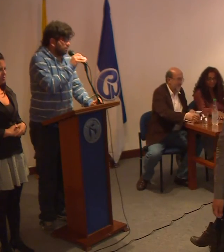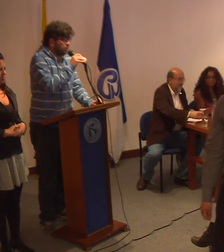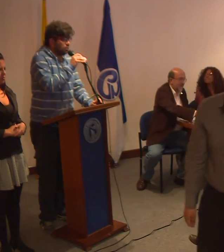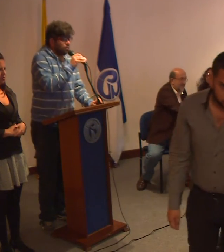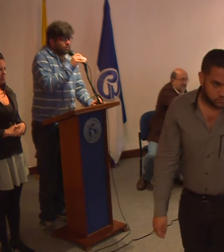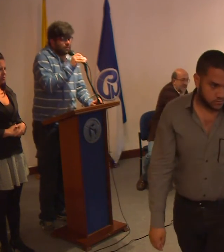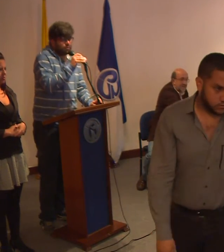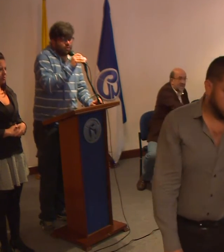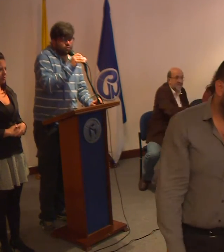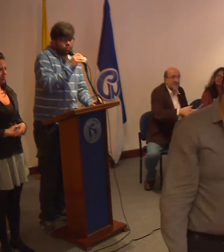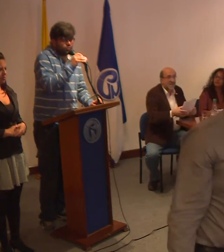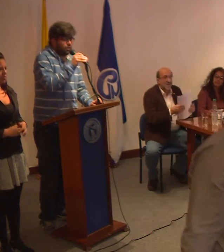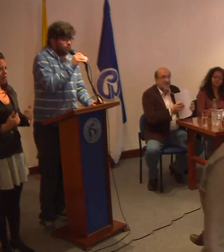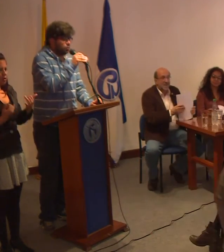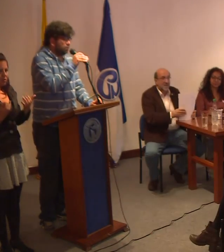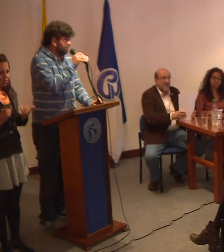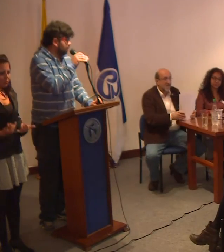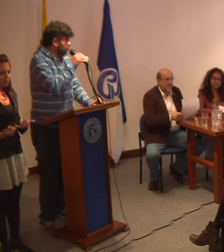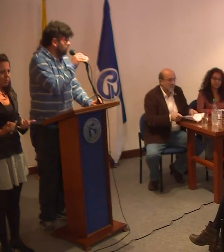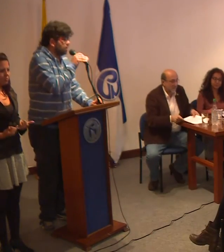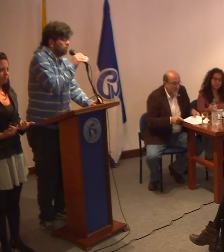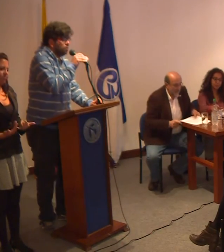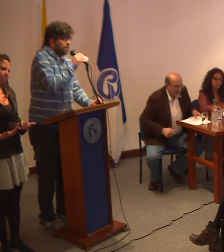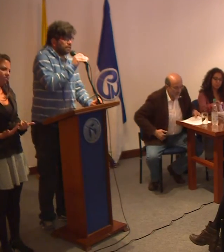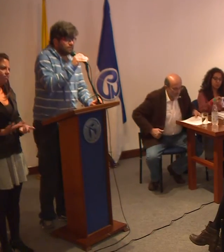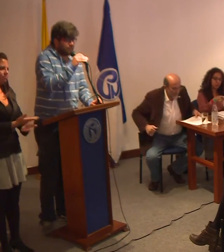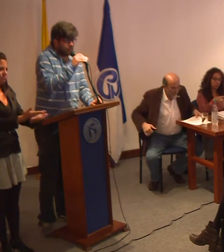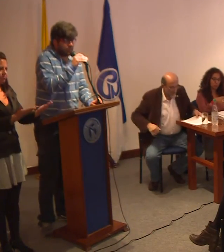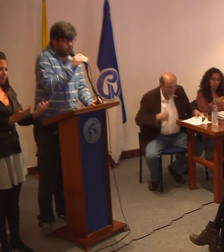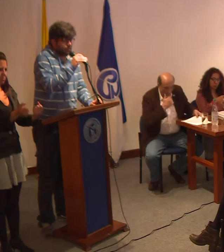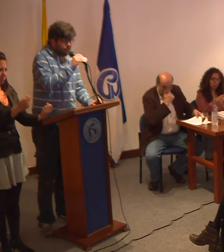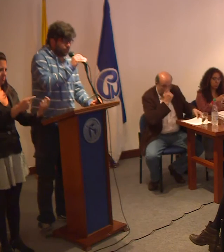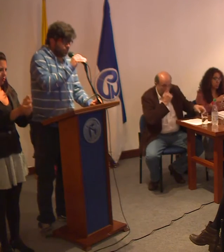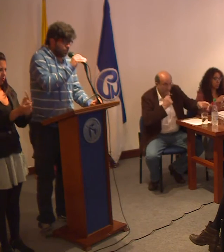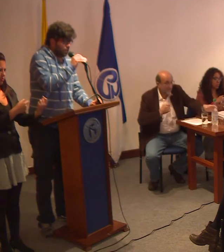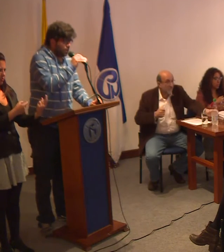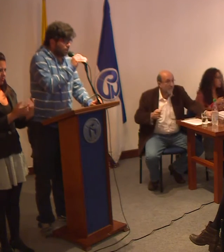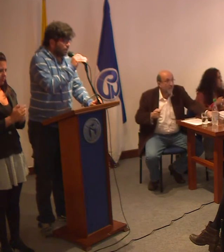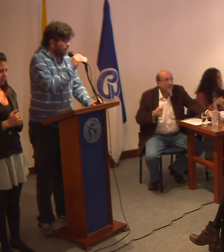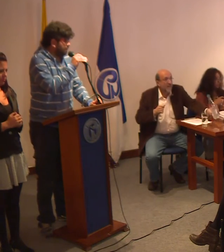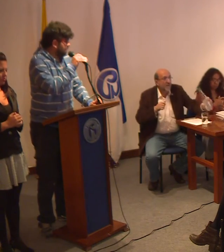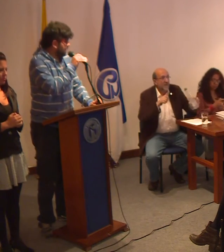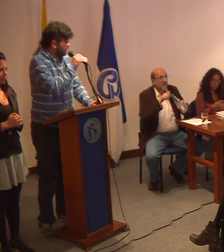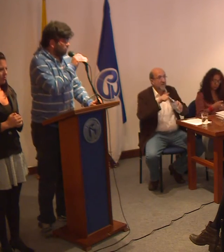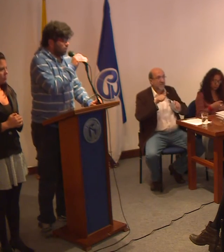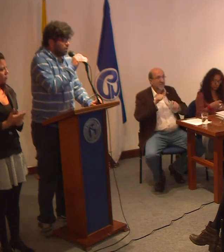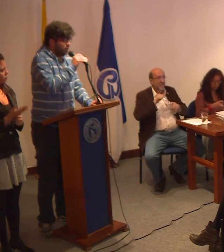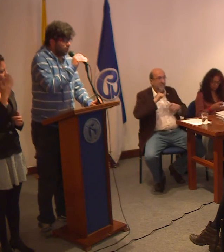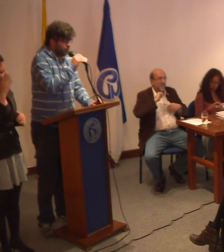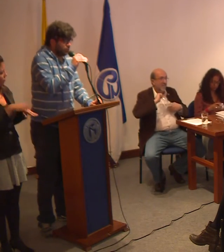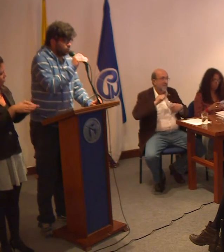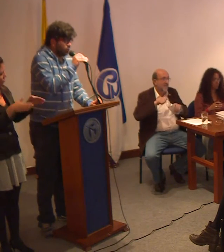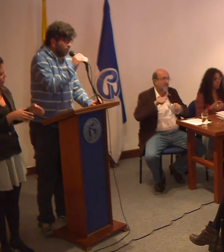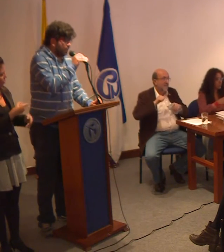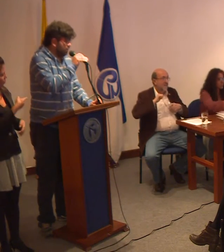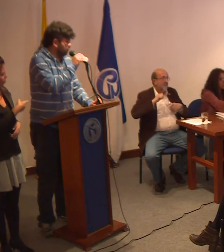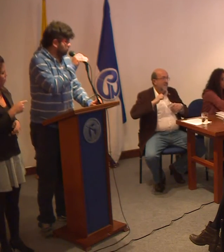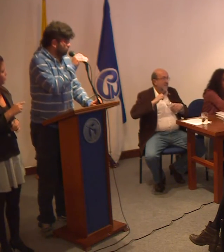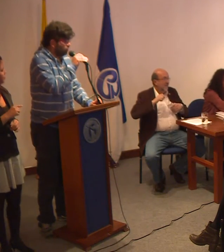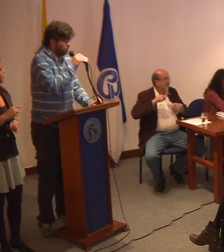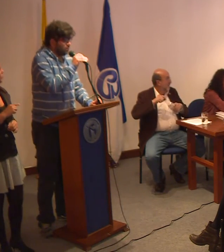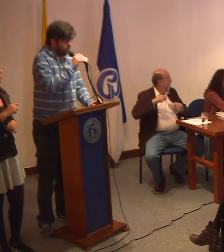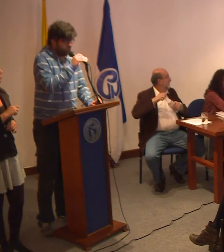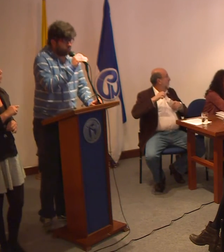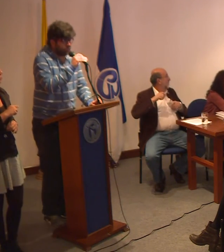En este momento vamos a dar paso entonces a preguntas del público. Están en la mesa de coordinadora del evento el decano